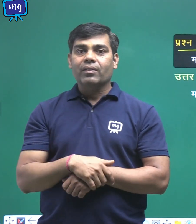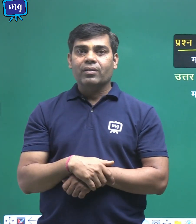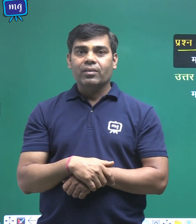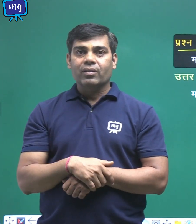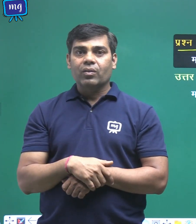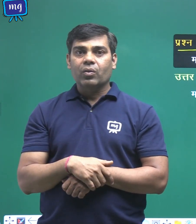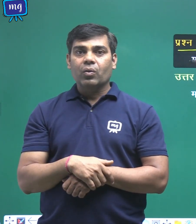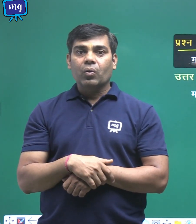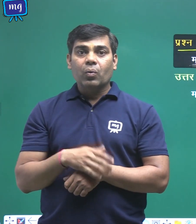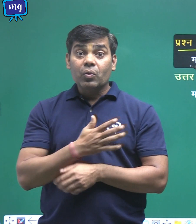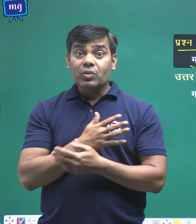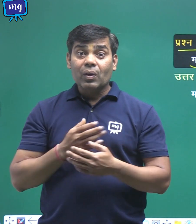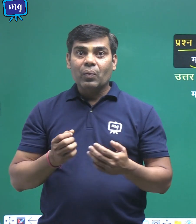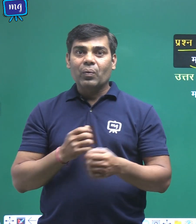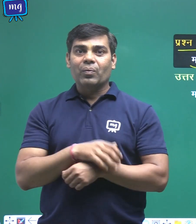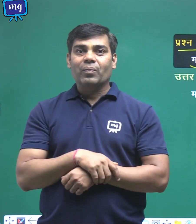उत्सव